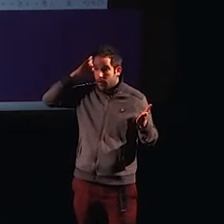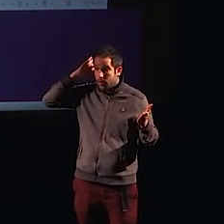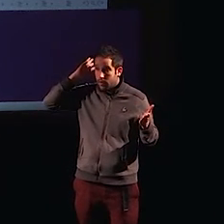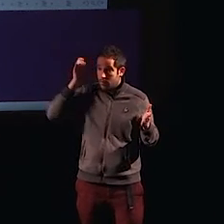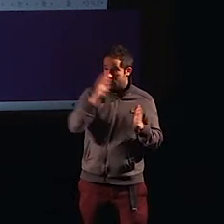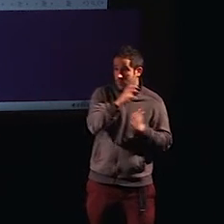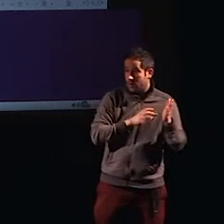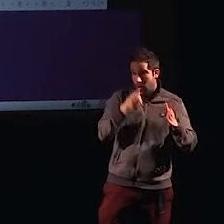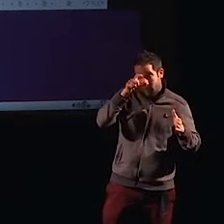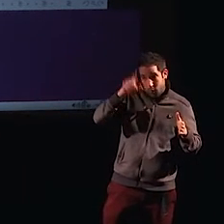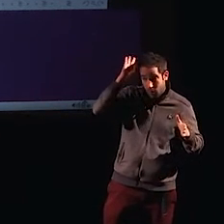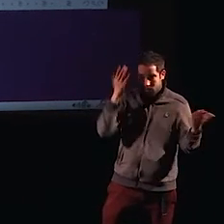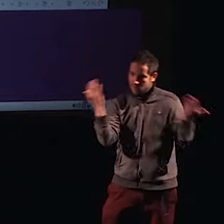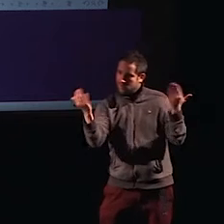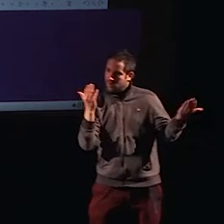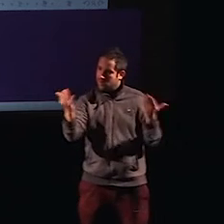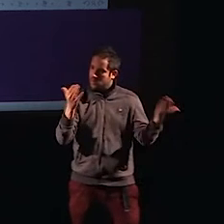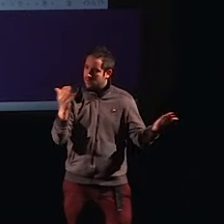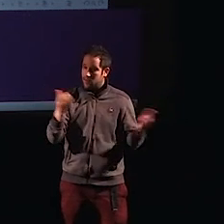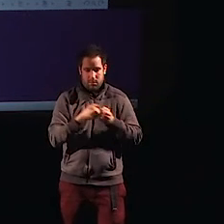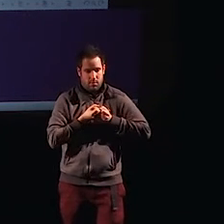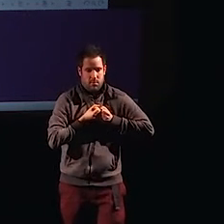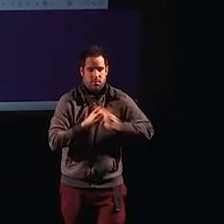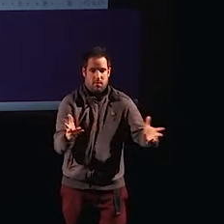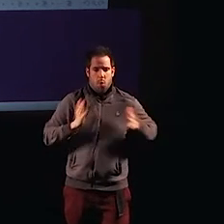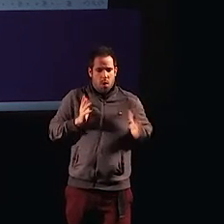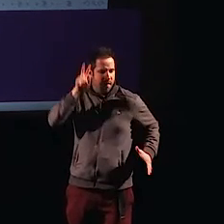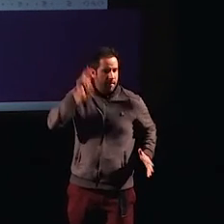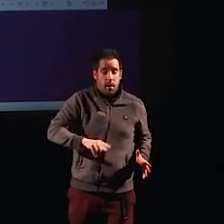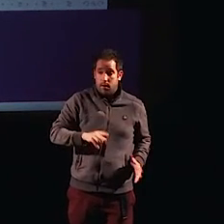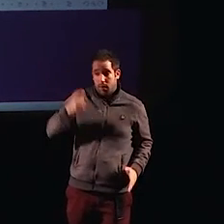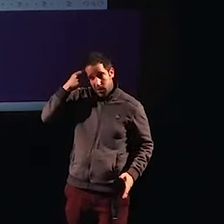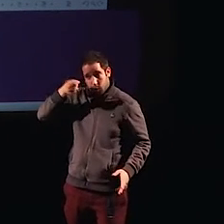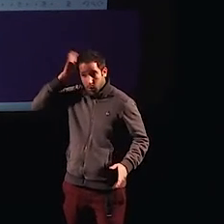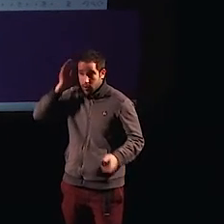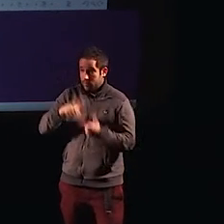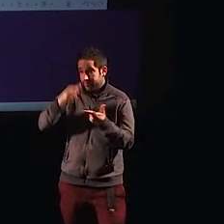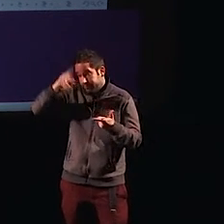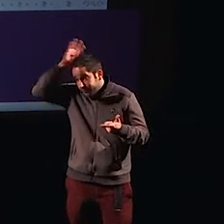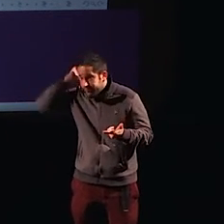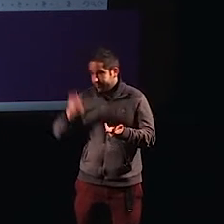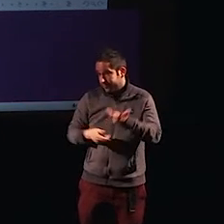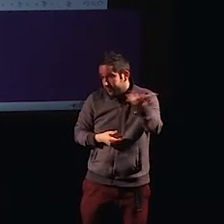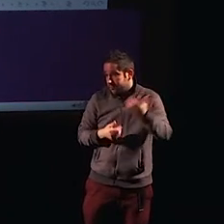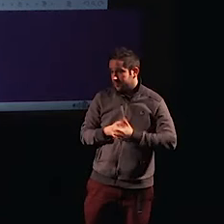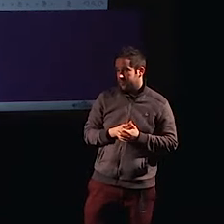ce texte-là, en mettant en parallèle le geste courageux que font les lanceurs d'alerte de dire la